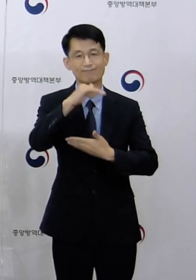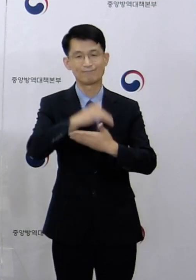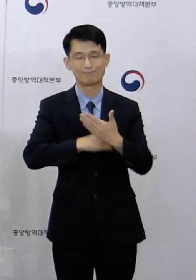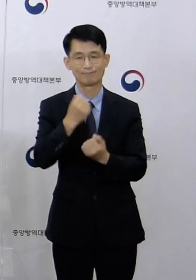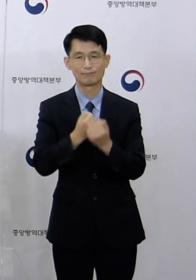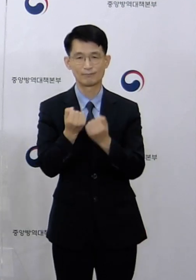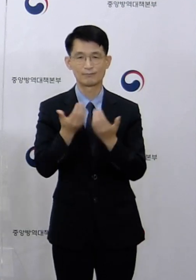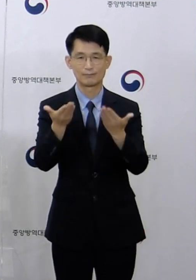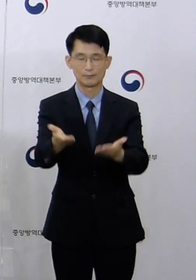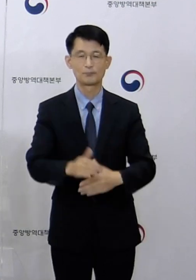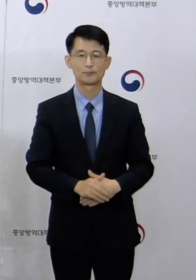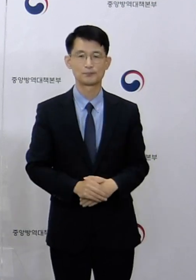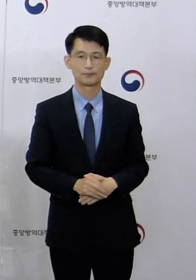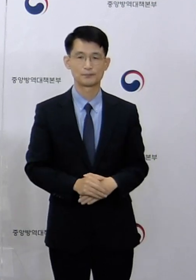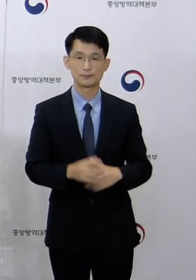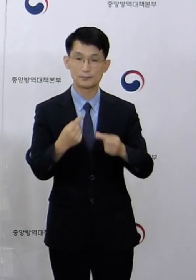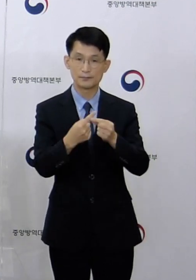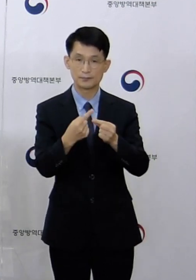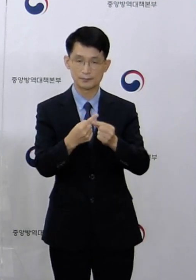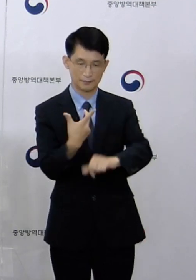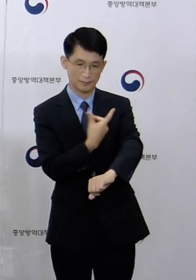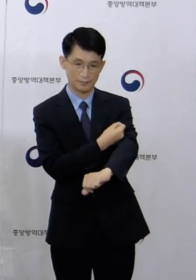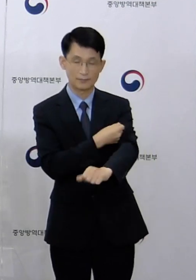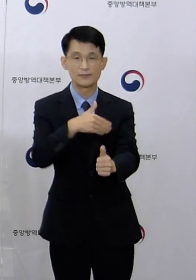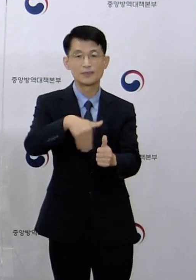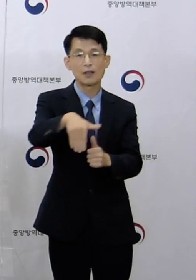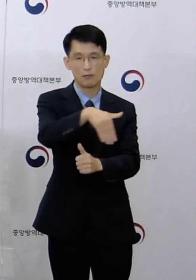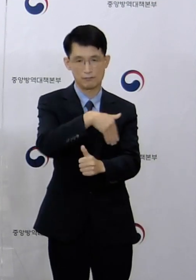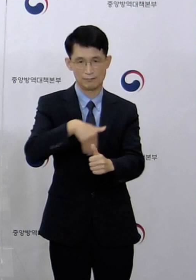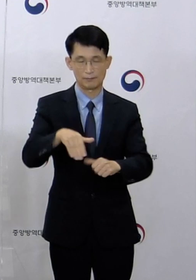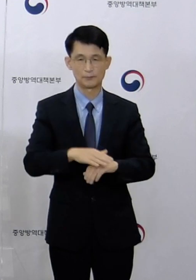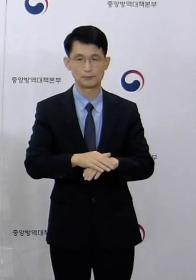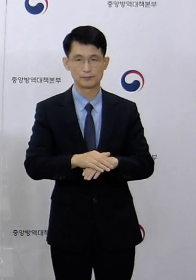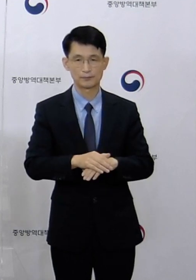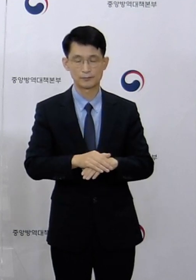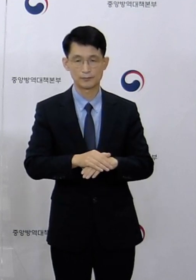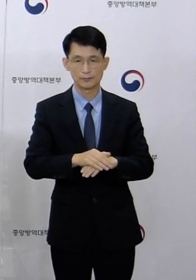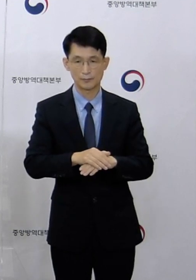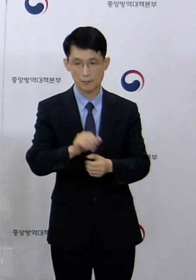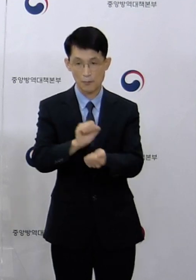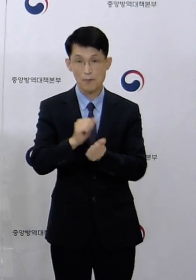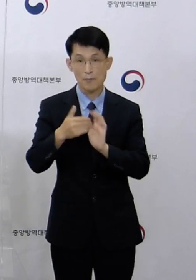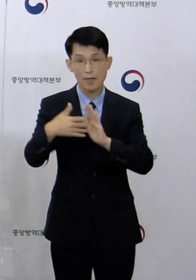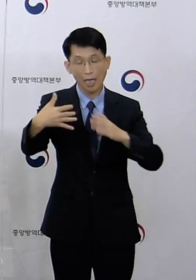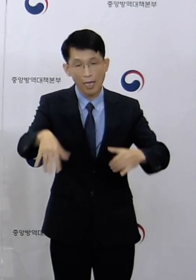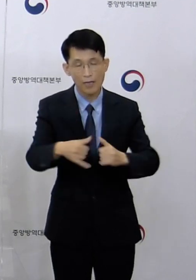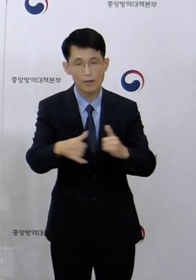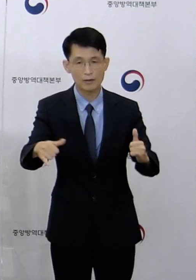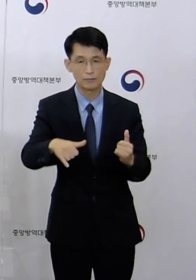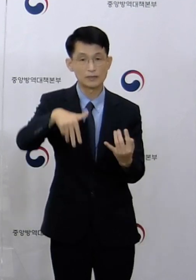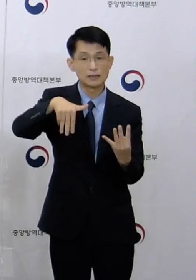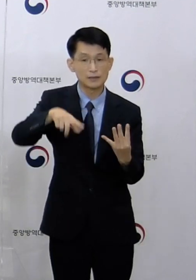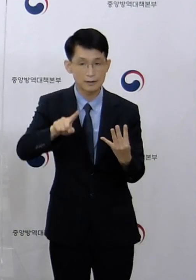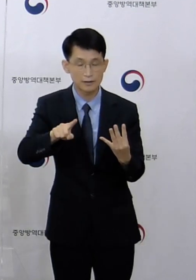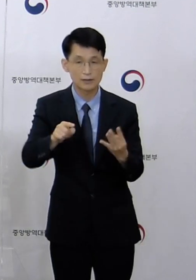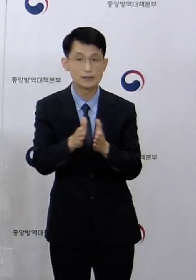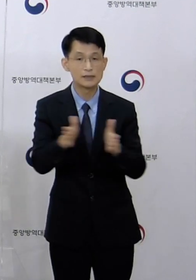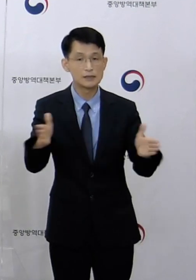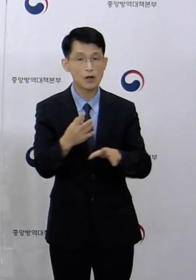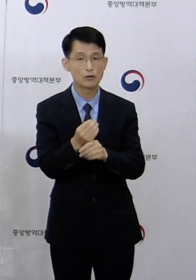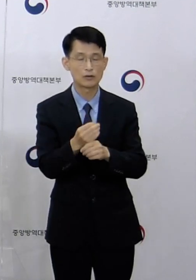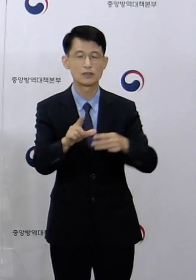합니다. 먼저 접종 현황입니다. 면역 저하자에 대한 4차 접종은 2월 14일부터